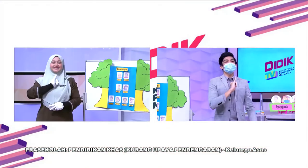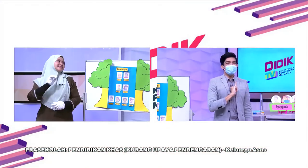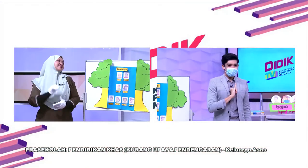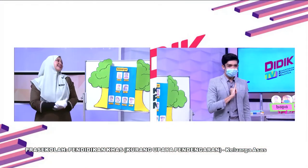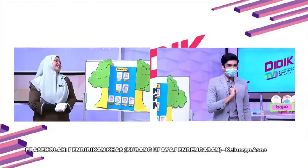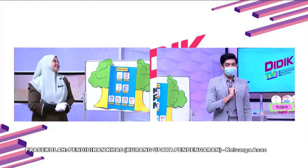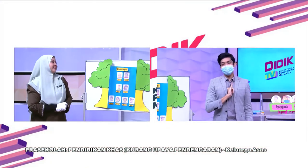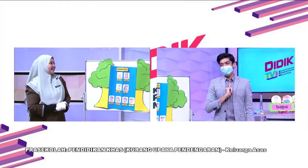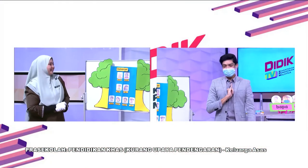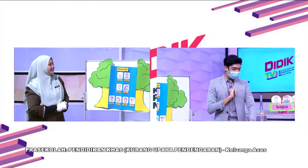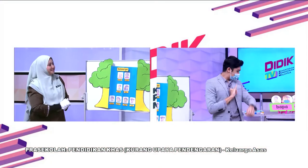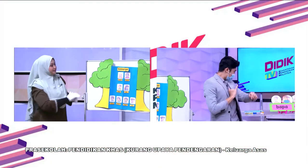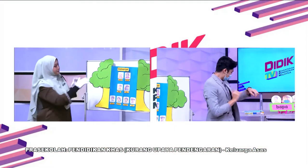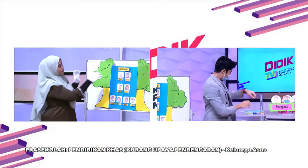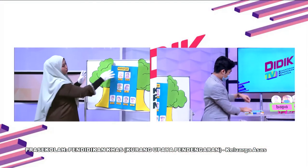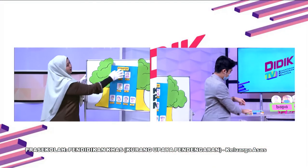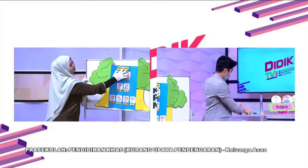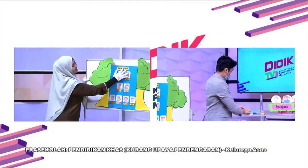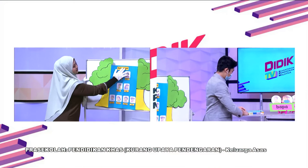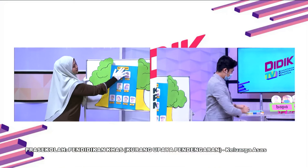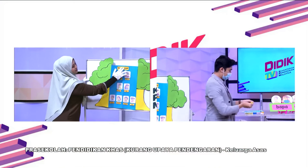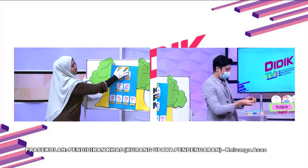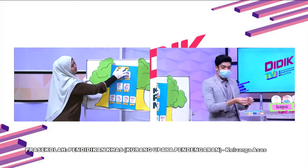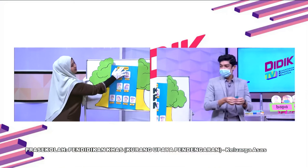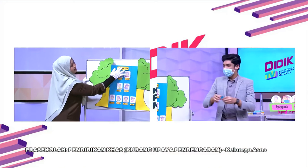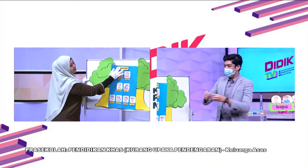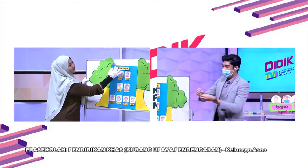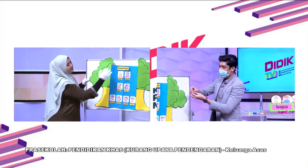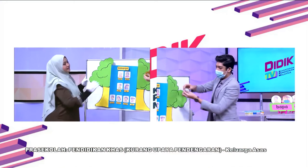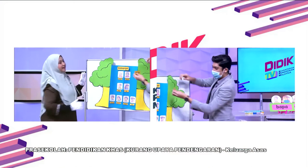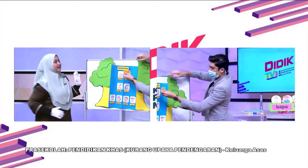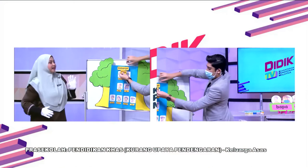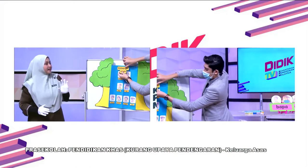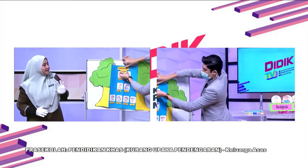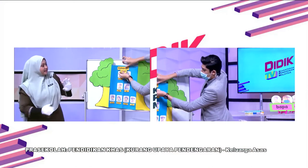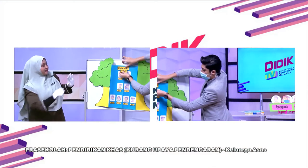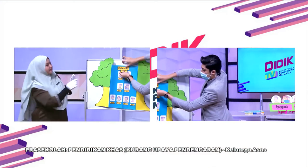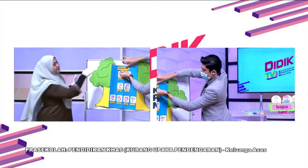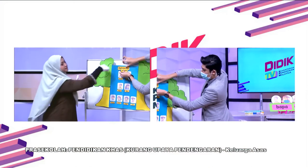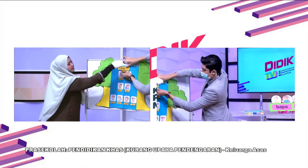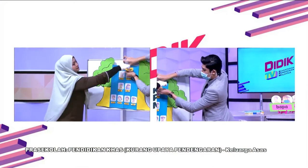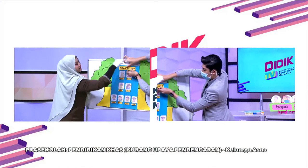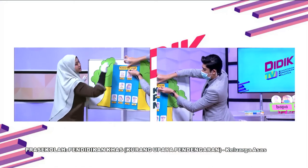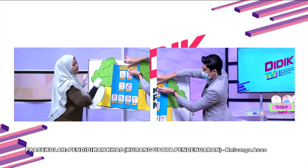sayegh oke bye saya satu lagi penyelesaian Aceh juga sebelahnya sebelah